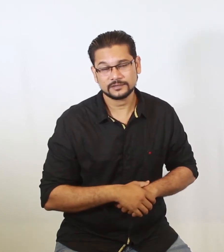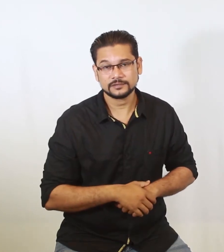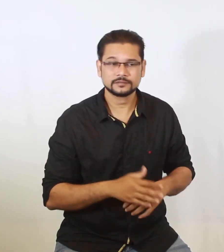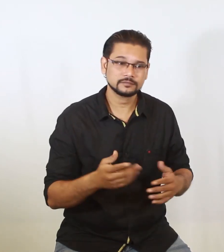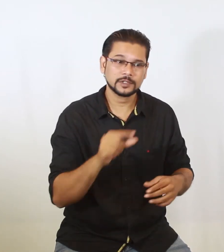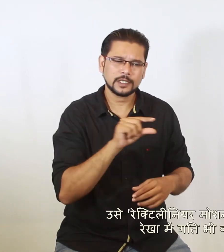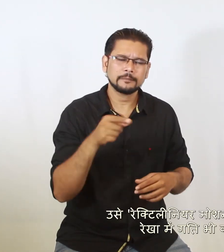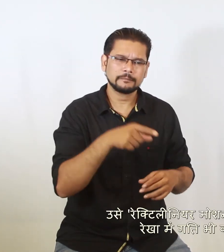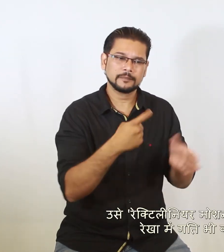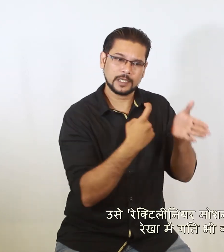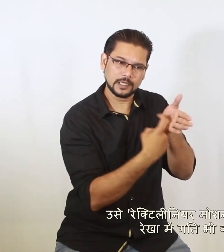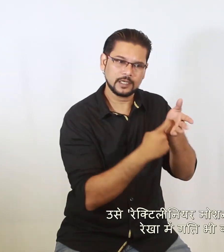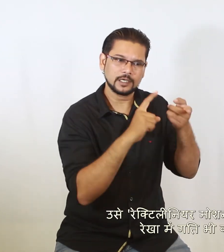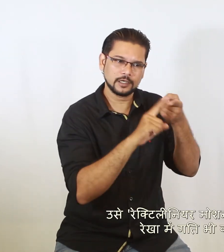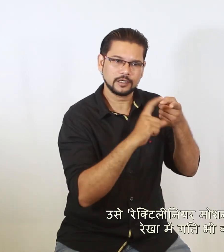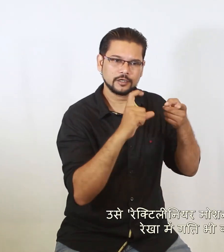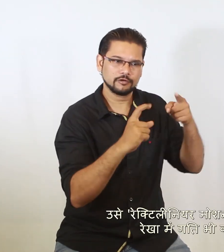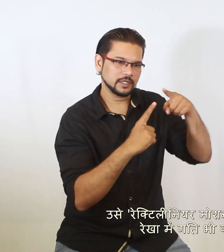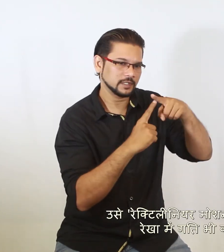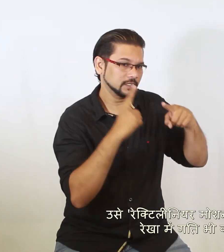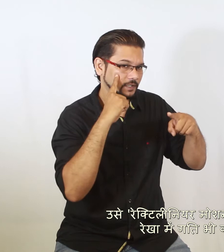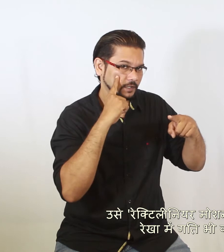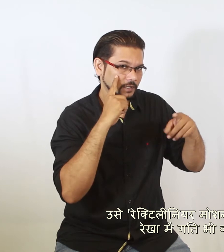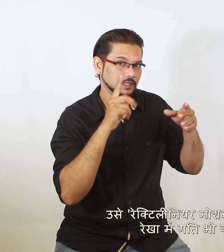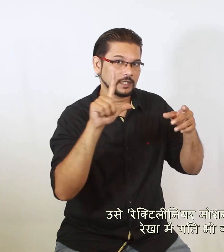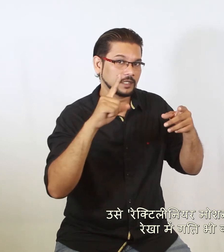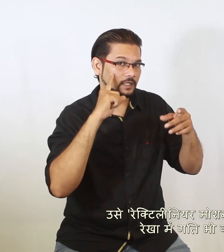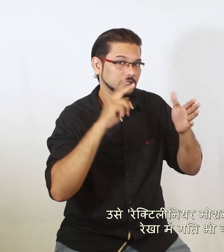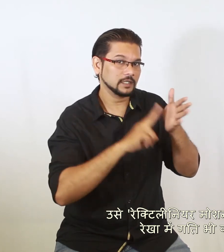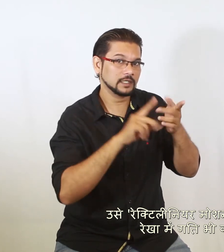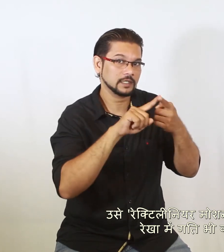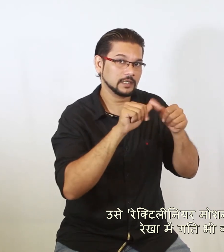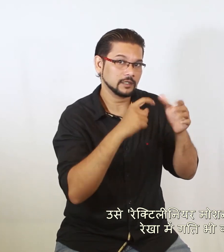उसे रेक्टी लिनियर मोशन अथ्वा सरल रेखा में गती भी कहते हैं